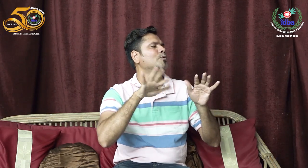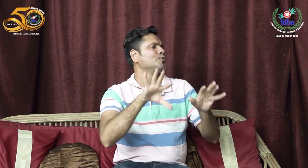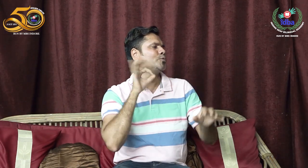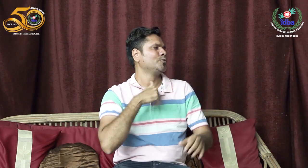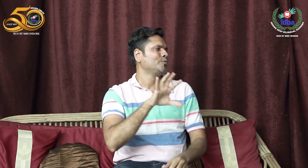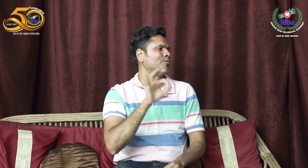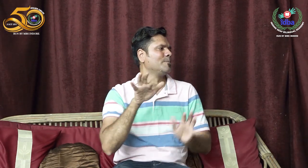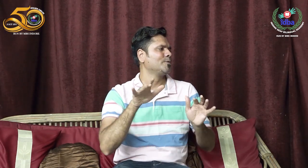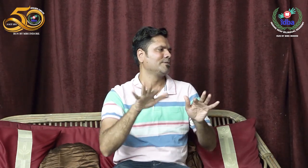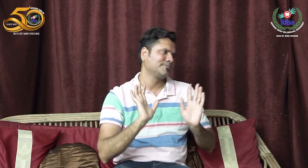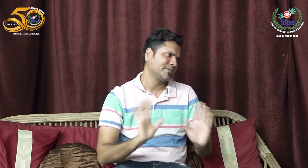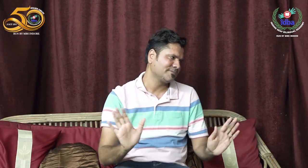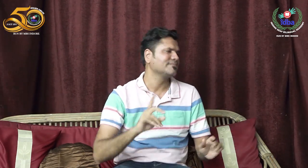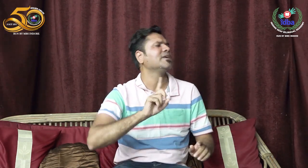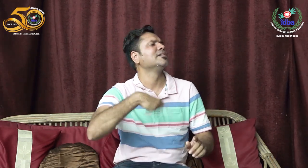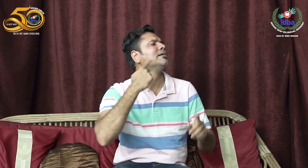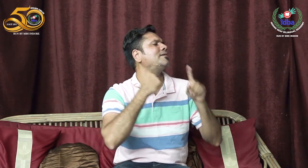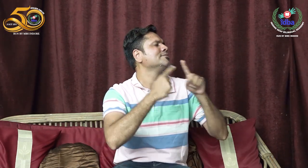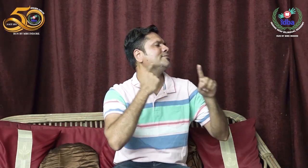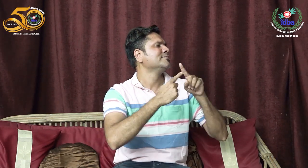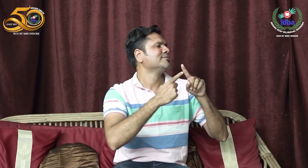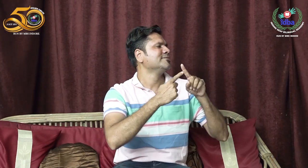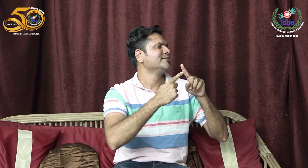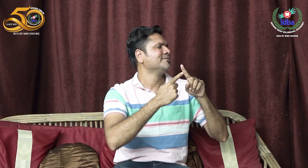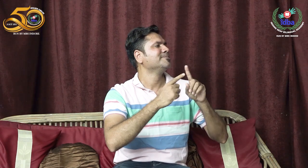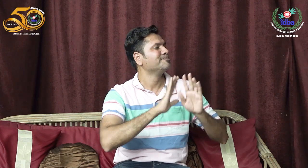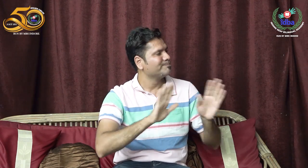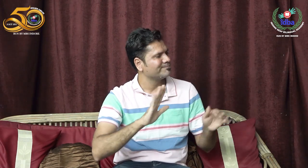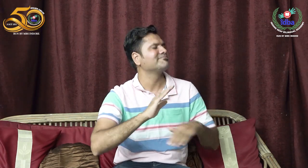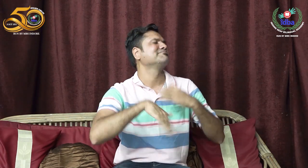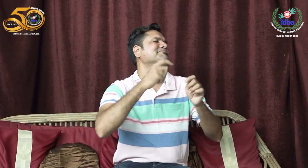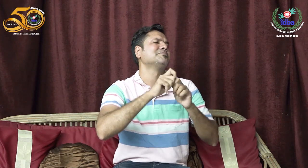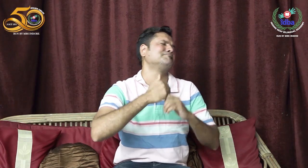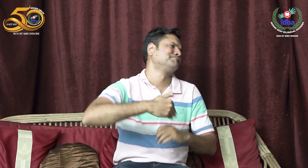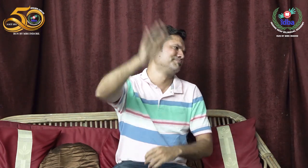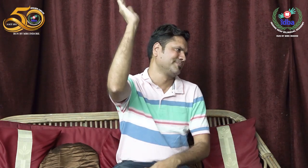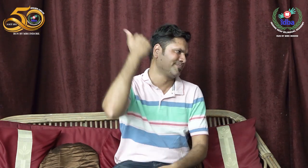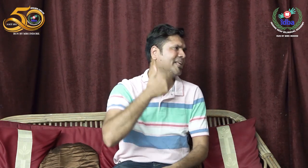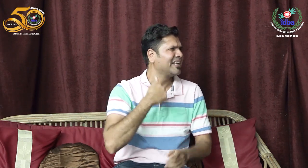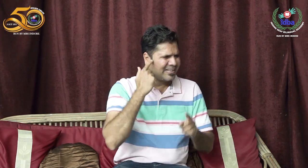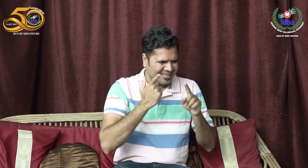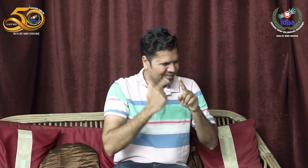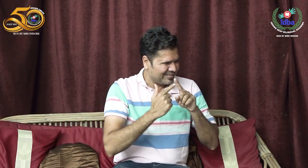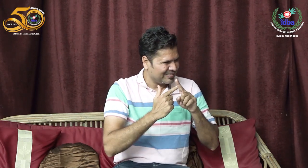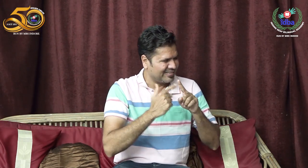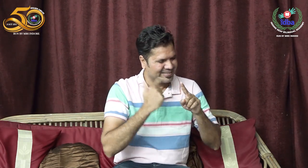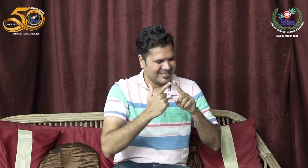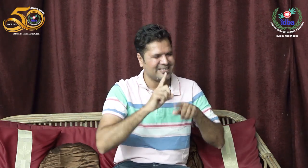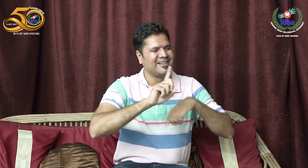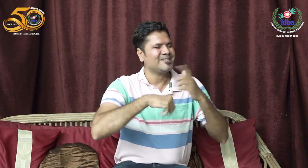उसके अलावा कंप्यूटर जो है मैंने चूज़ किया था सब्जेक्ट, वो मैंने किया। ITI का भी मैंने कोर्स भी किया। अब जो है मेरा काम चल रहा है। ITI